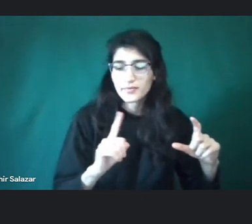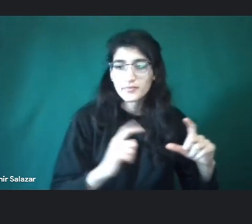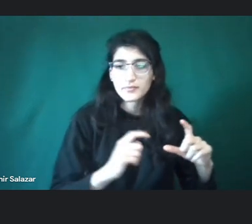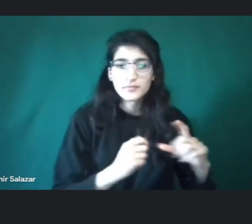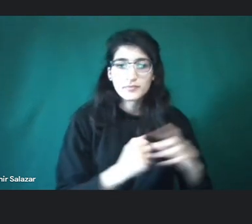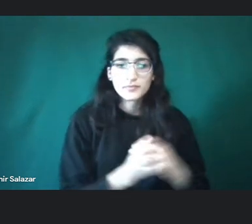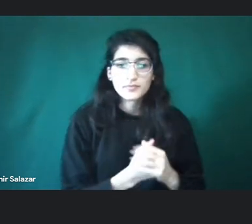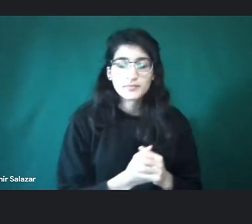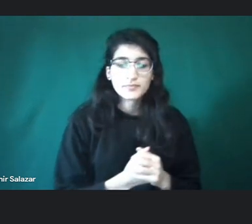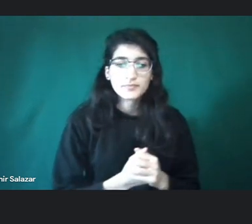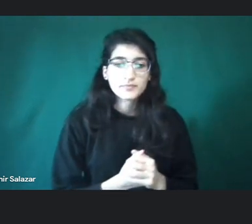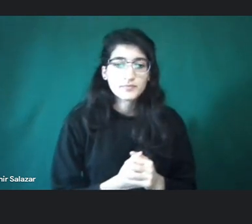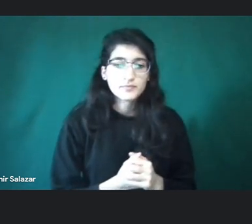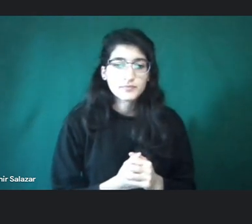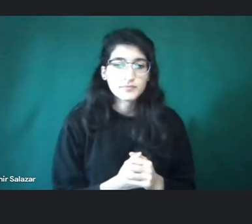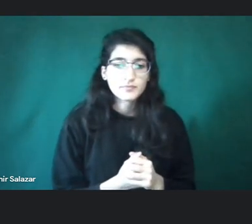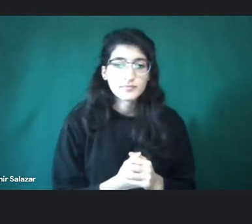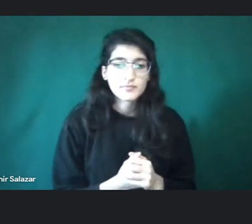Hasta transformation.